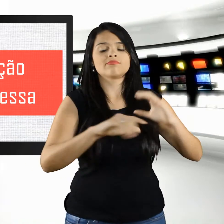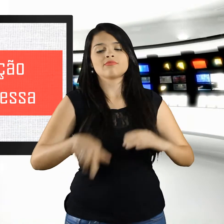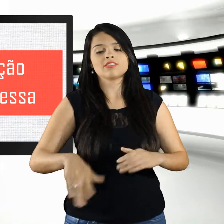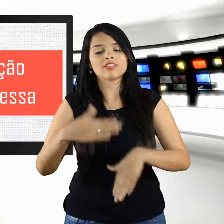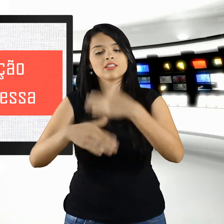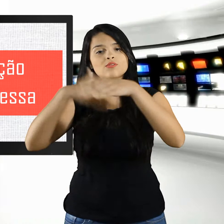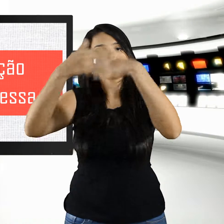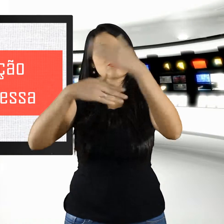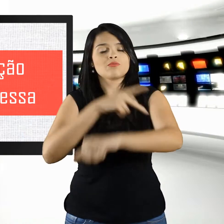surdos.